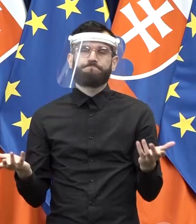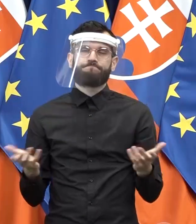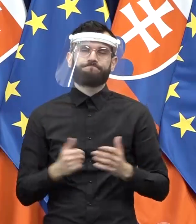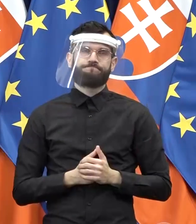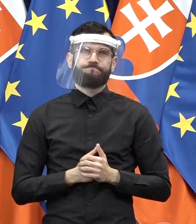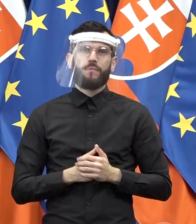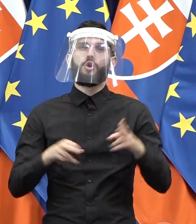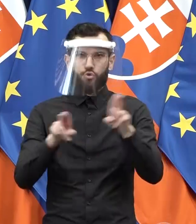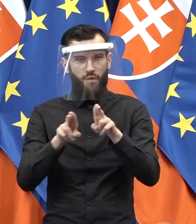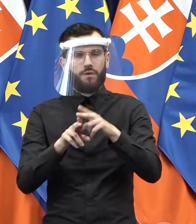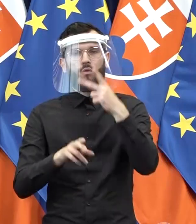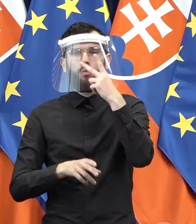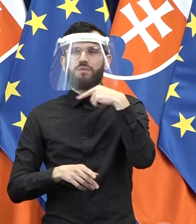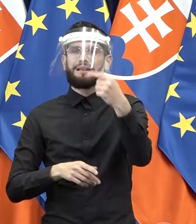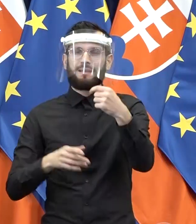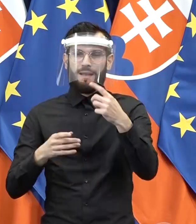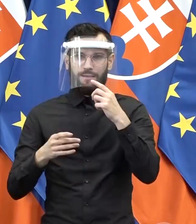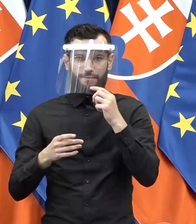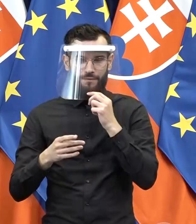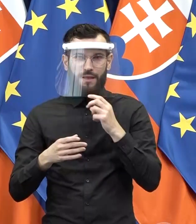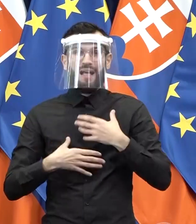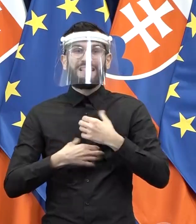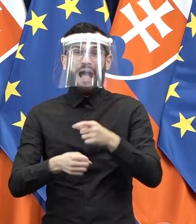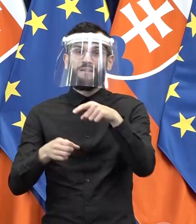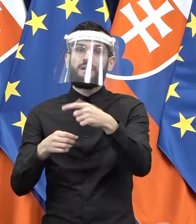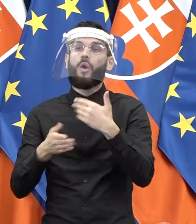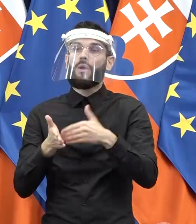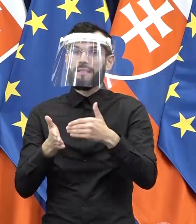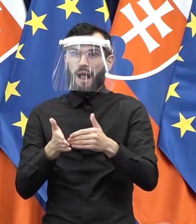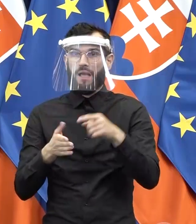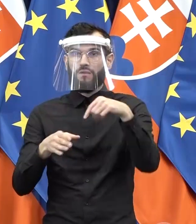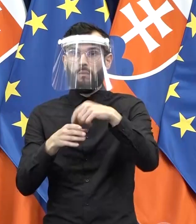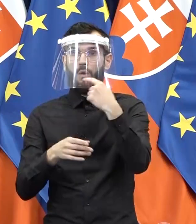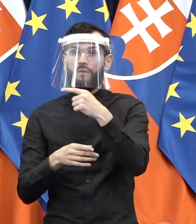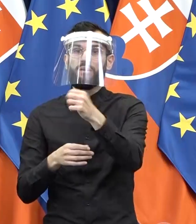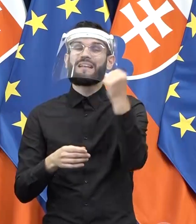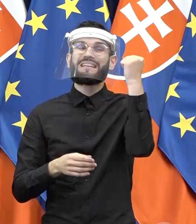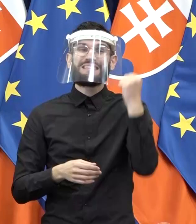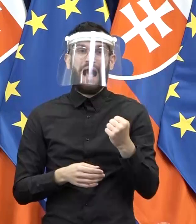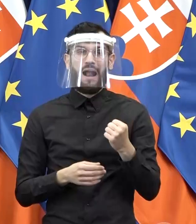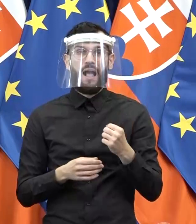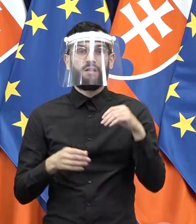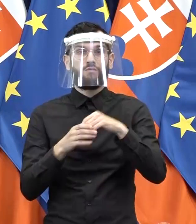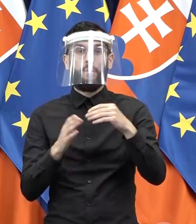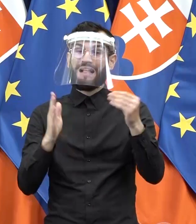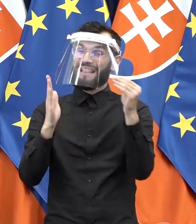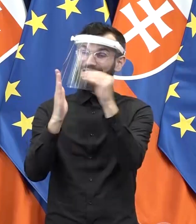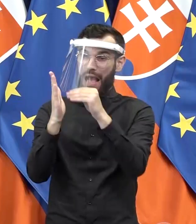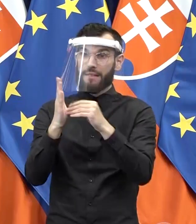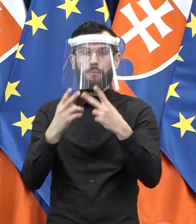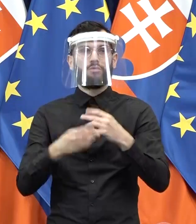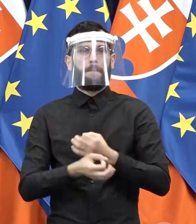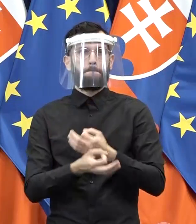Tiež budete to vidieť v podstate aj v návrhu na skrátne legislatívne konanie dnes. Je to vlastne taký základný predpoklad, aby tie dáta mohli byť